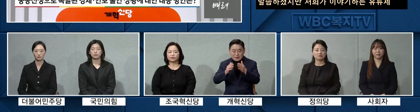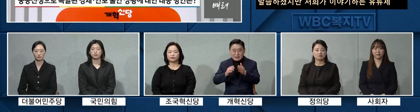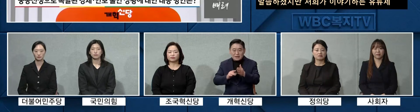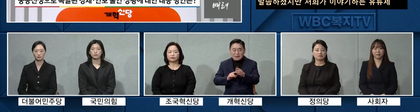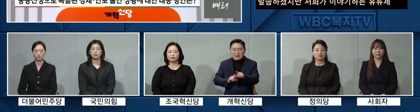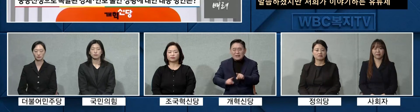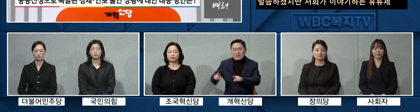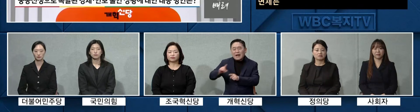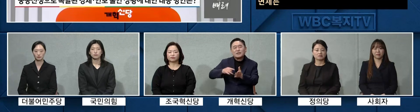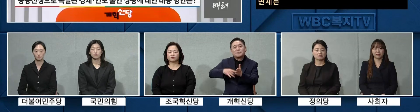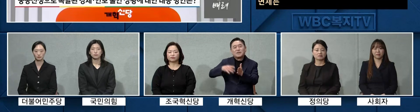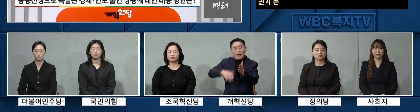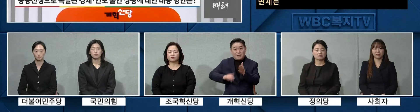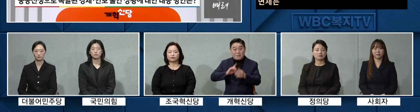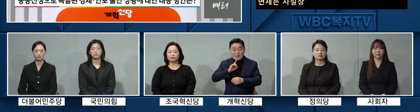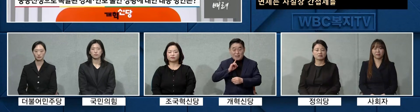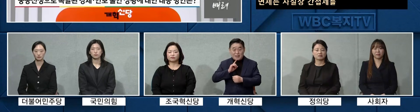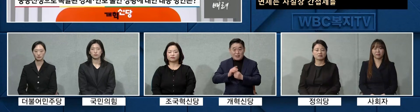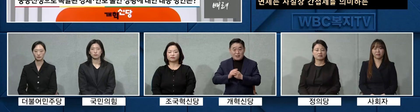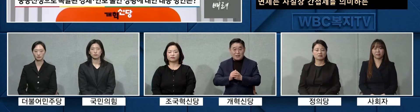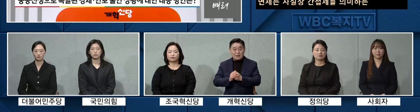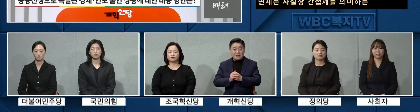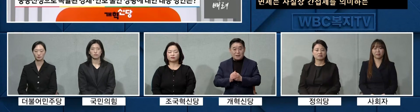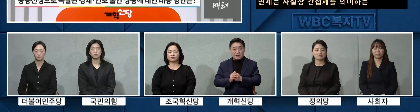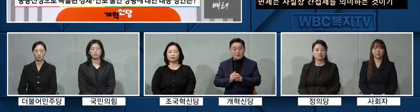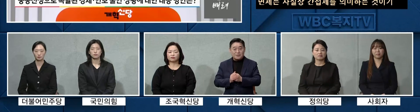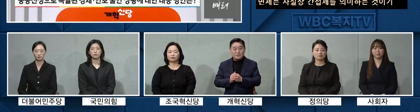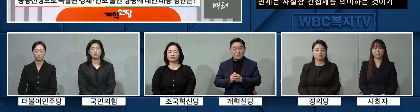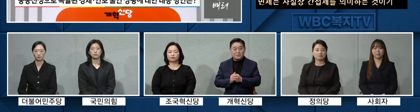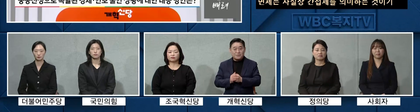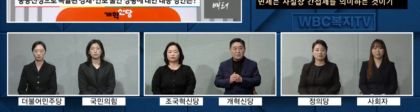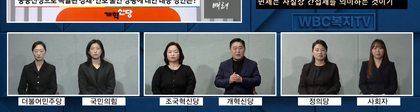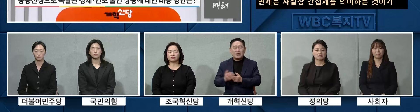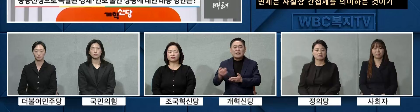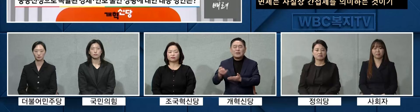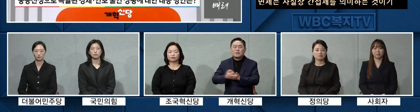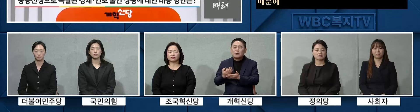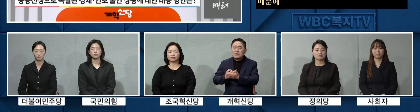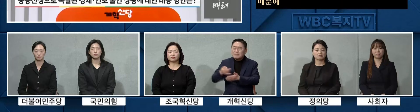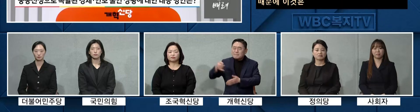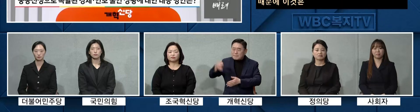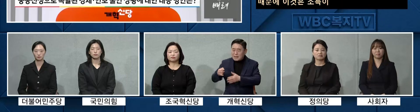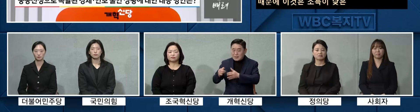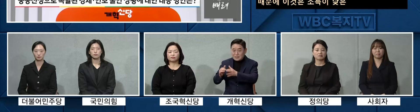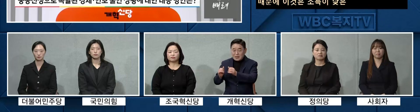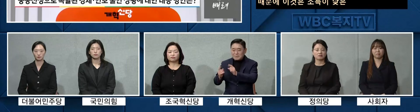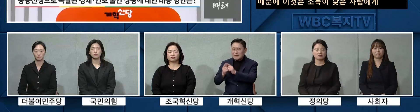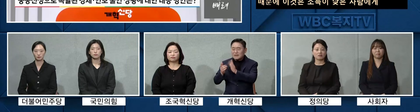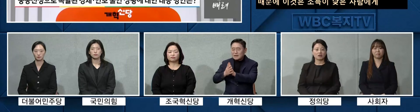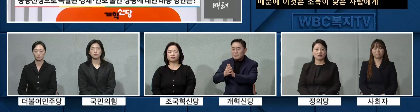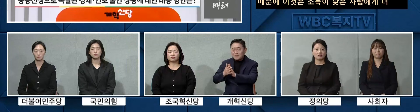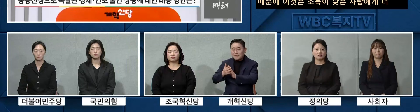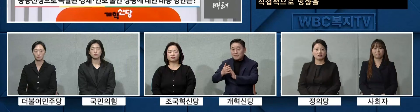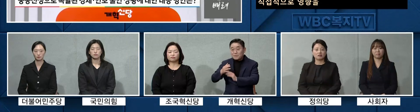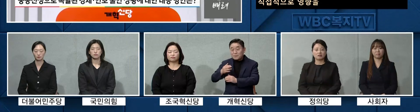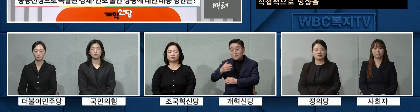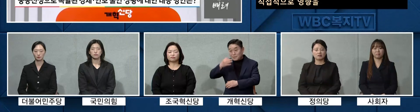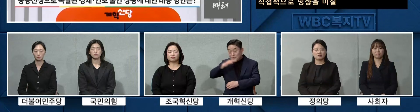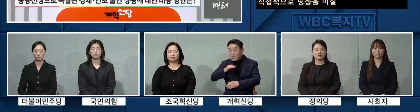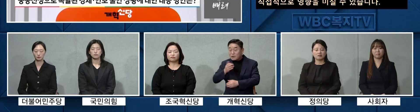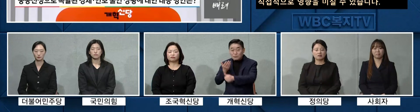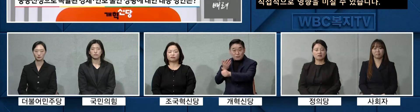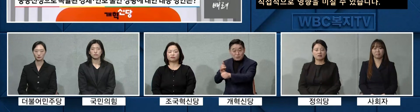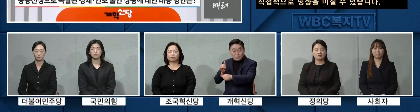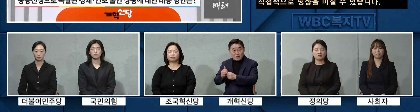간접세를 의미하는 것이기 때문에 이것은 소득이 낮은 사람에게 더 직접적으로 영향을 미칠 수 있습니다. 이 얘기는